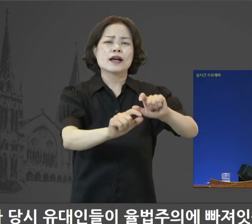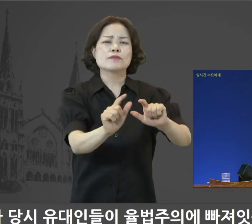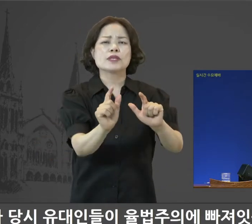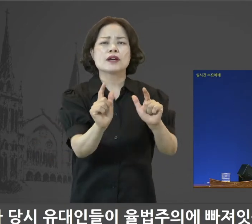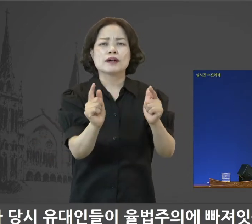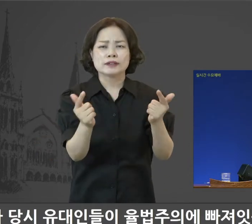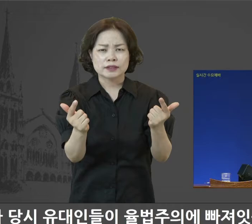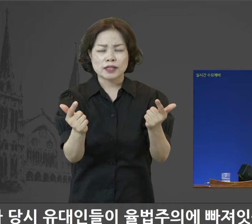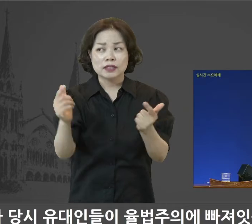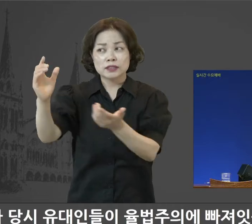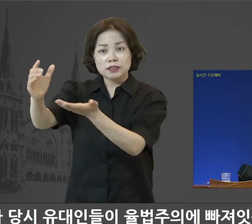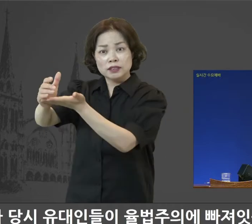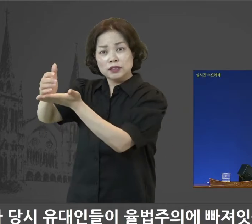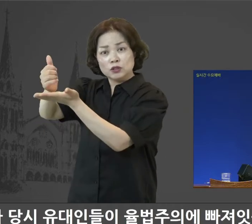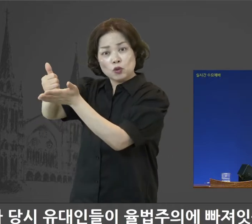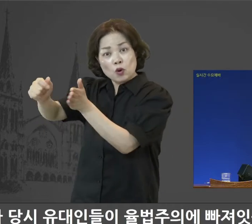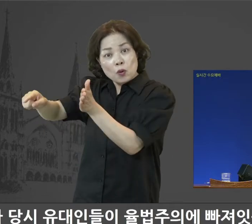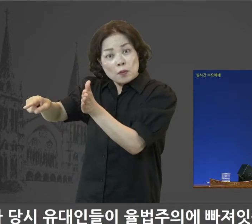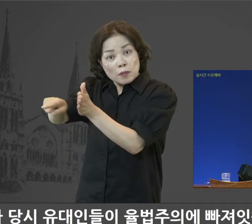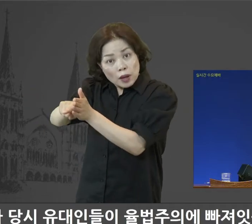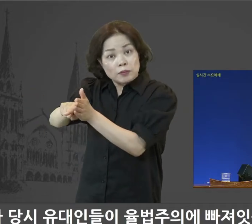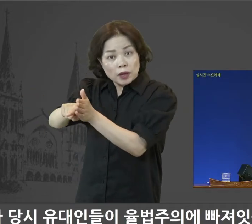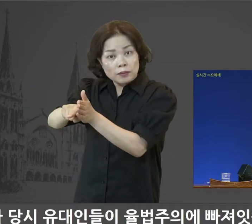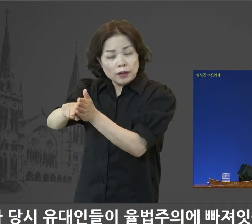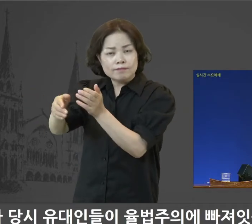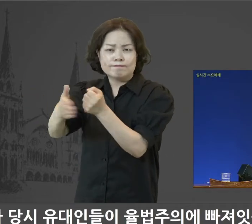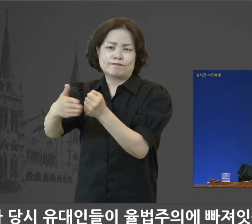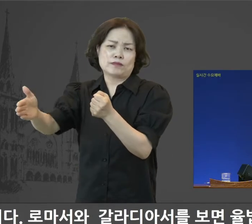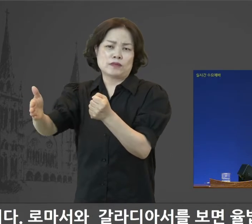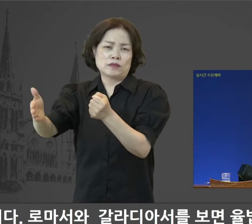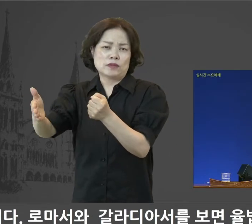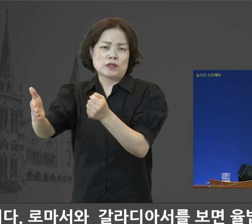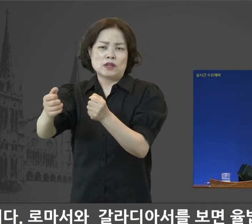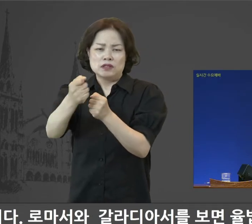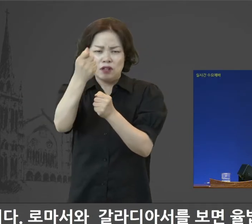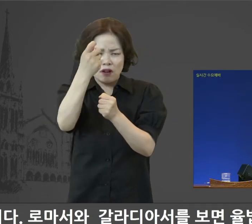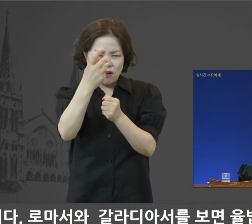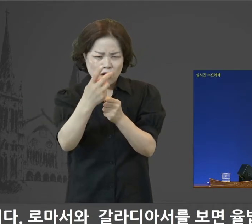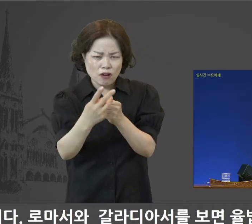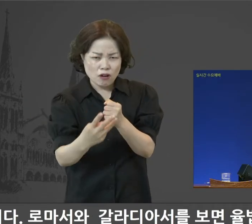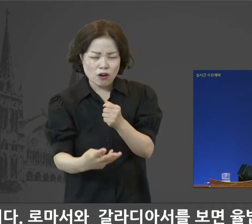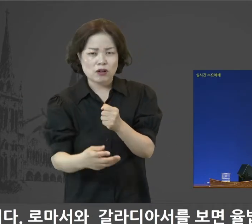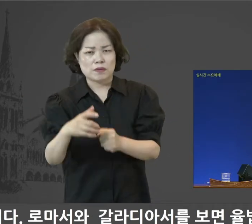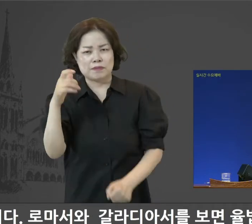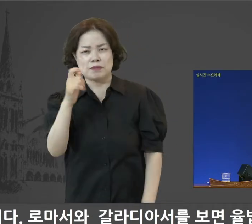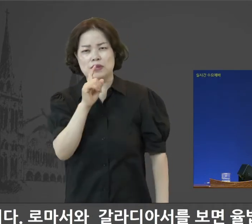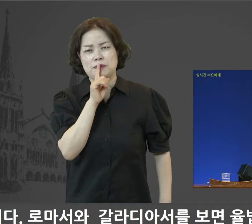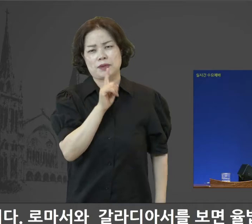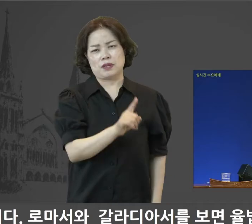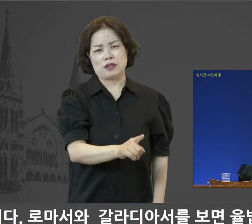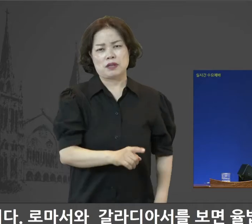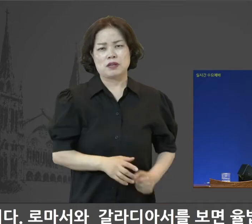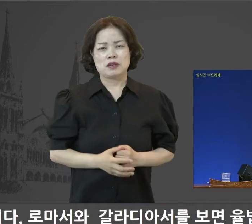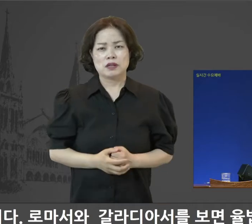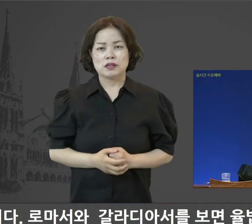아니라 그리스도를 믿음으로 된다라고 많이 여러 번 강조하고